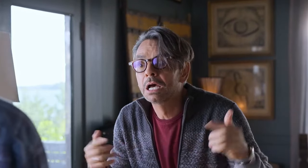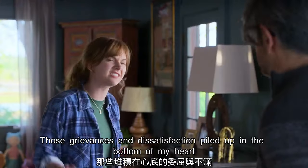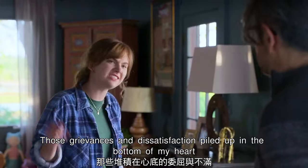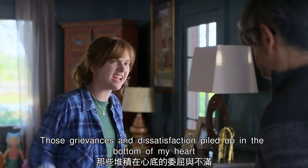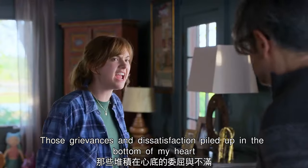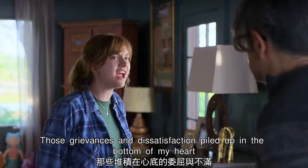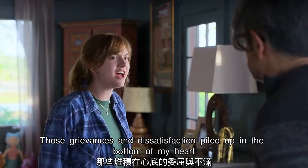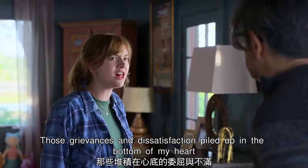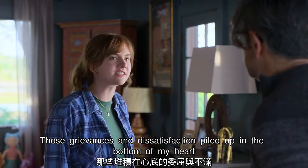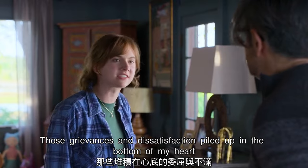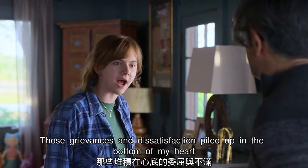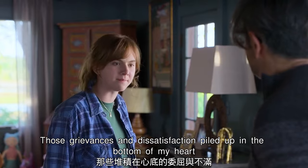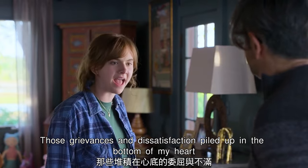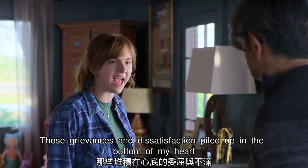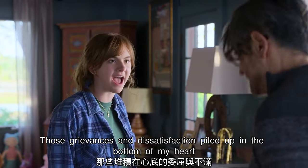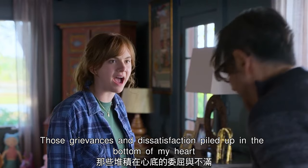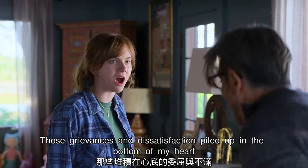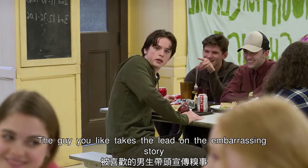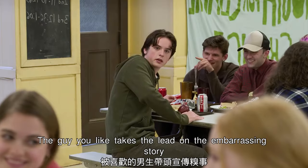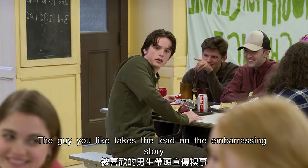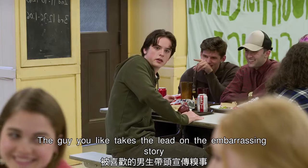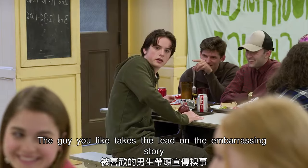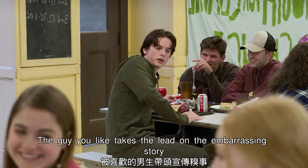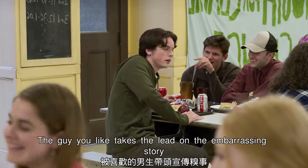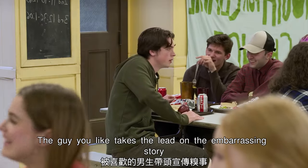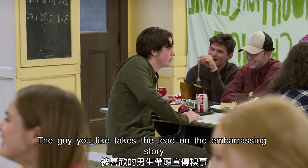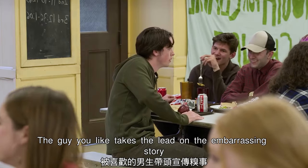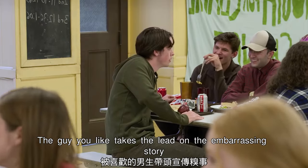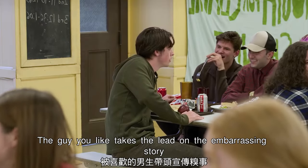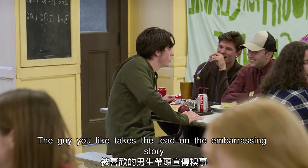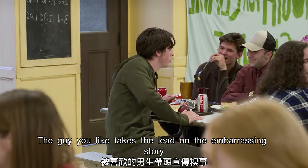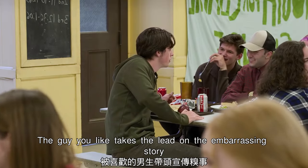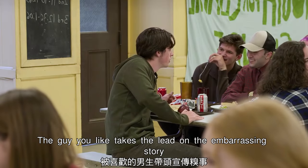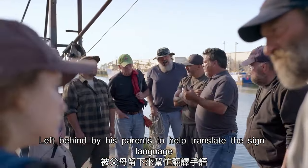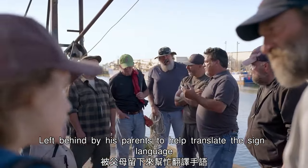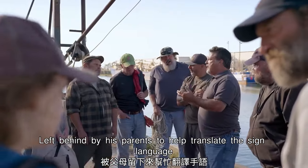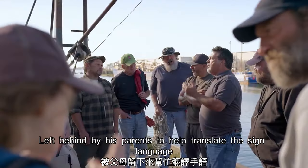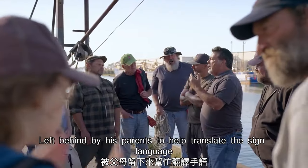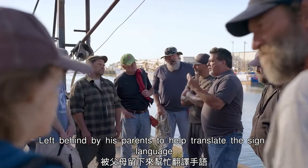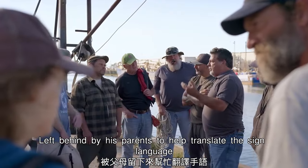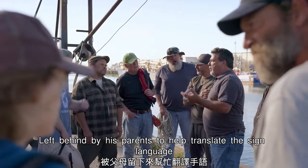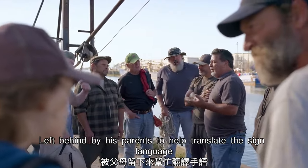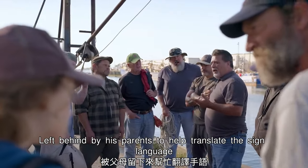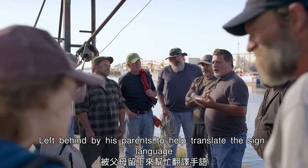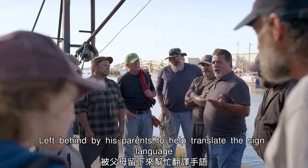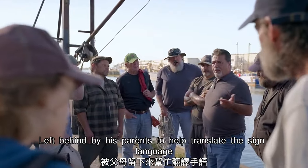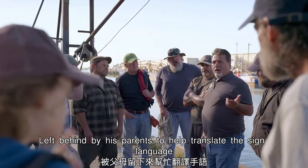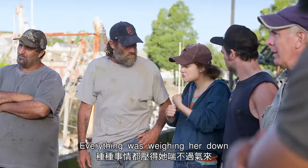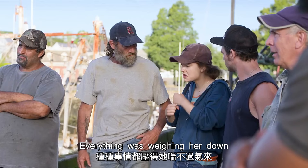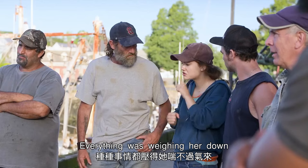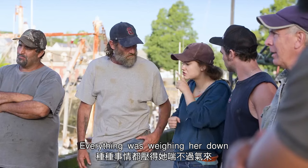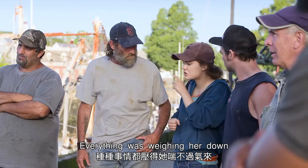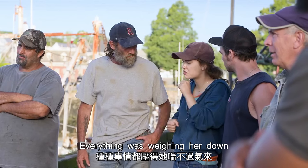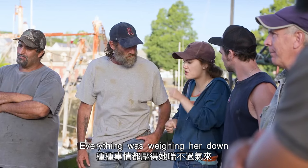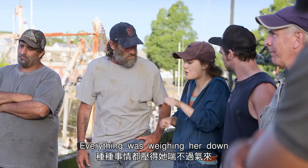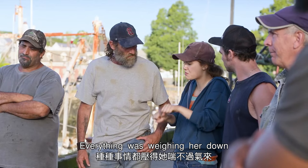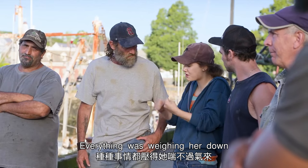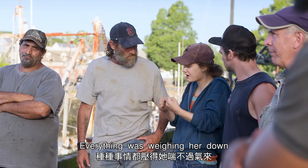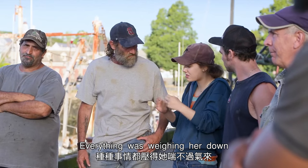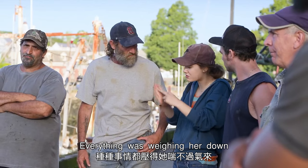那些堆积在心底的委屈与不满被喜欢的男生带头宣传糗事被父母留下来帮忙翻译手语种种事情都压得她喘不过